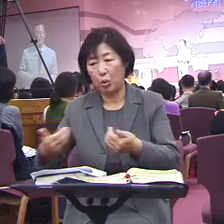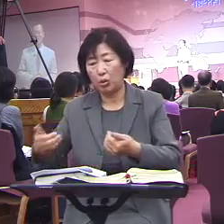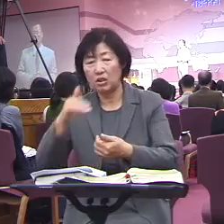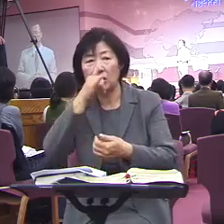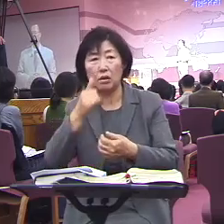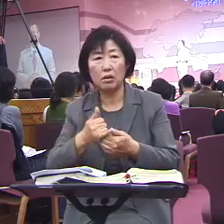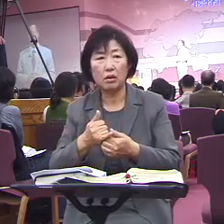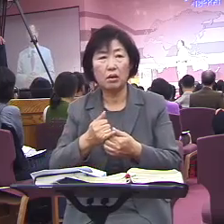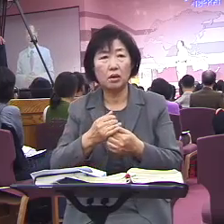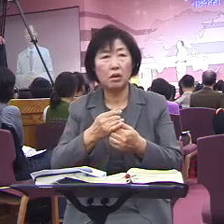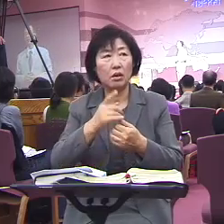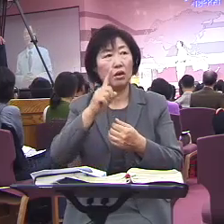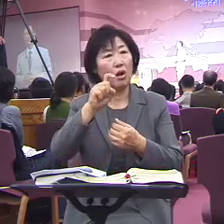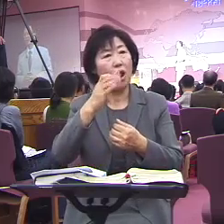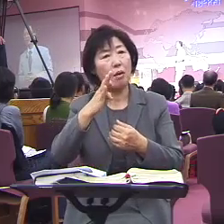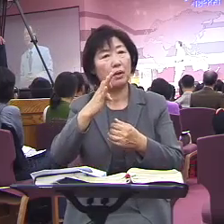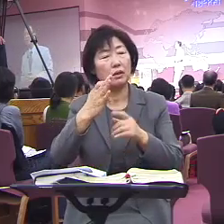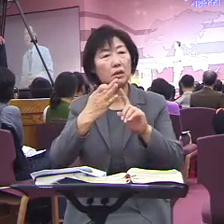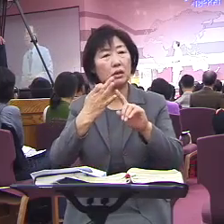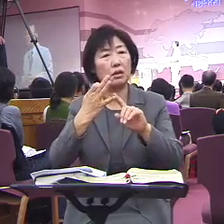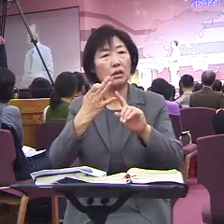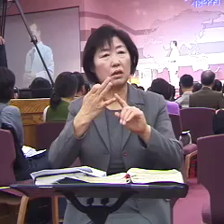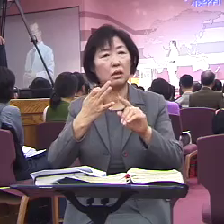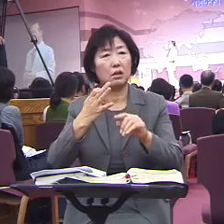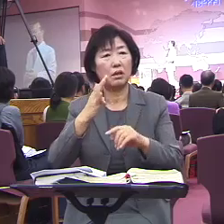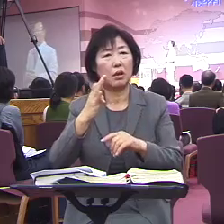타고르의 14번째 자녀인